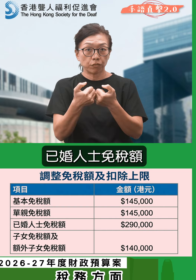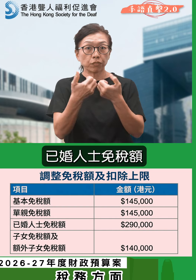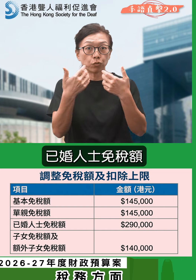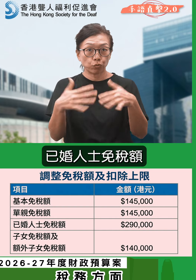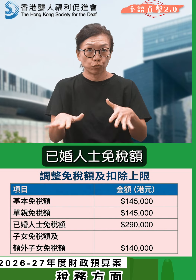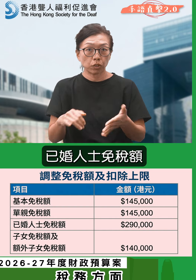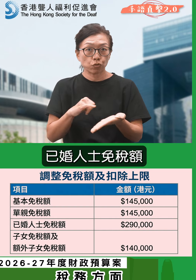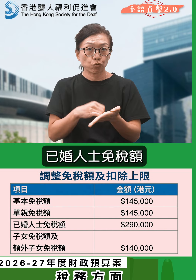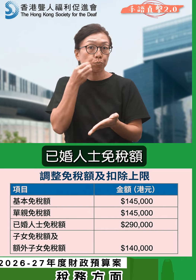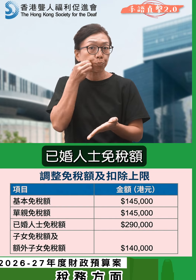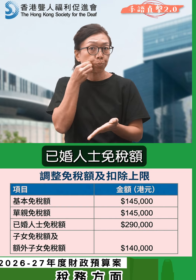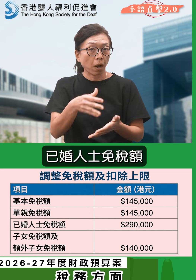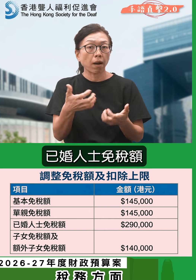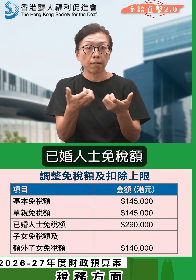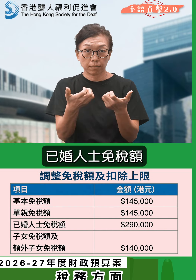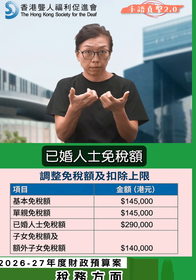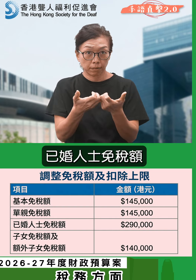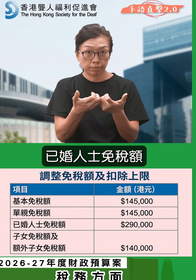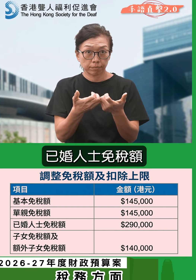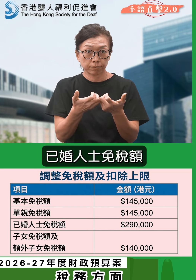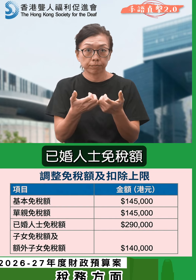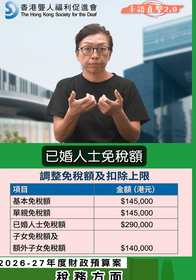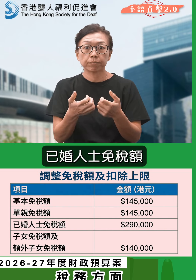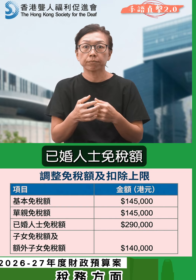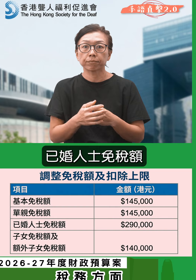已婚人士免稅額